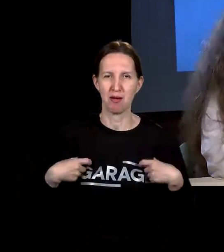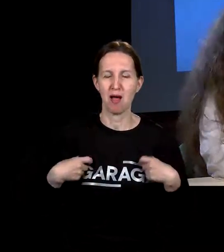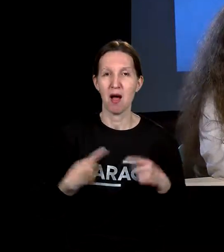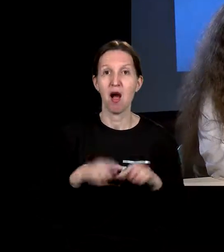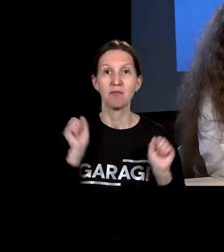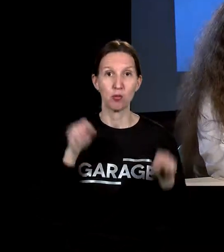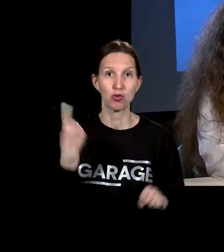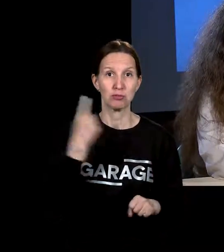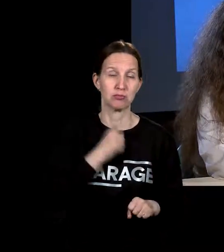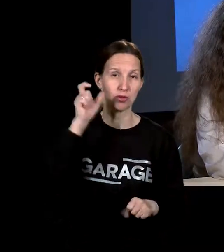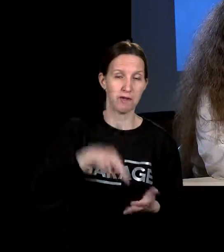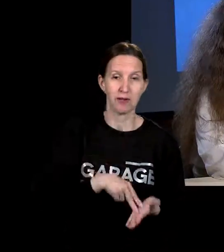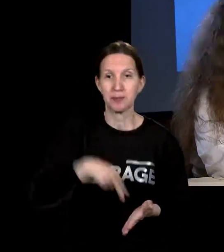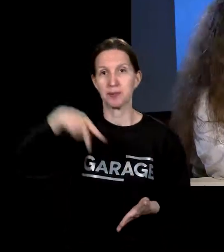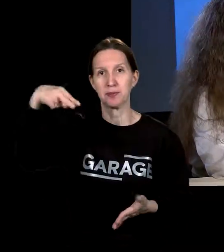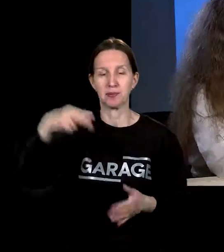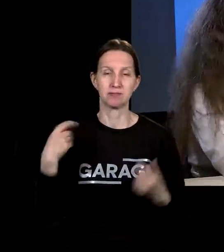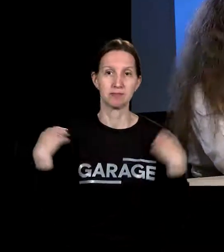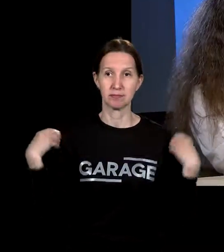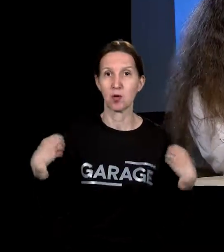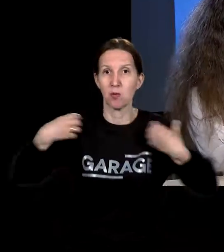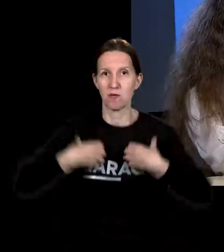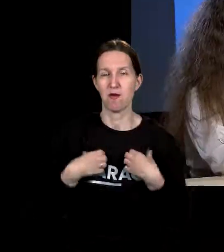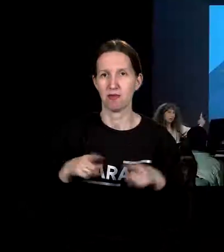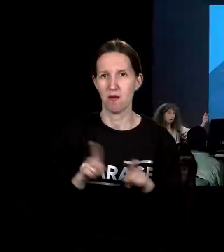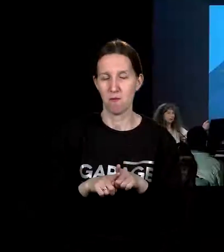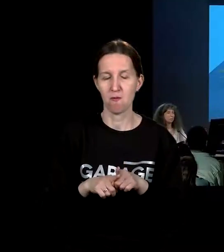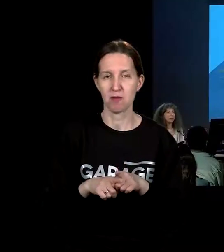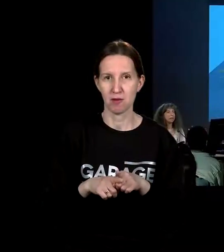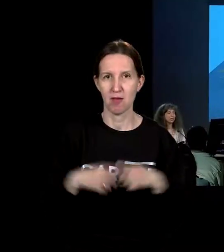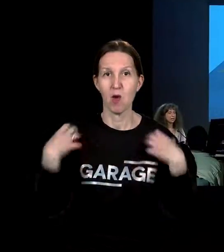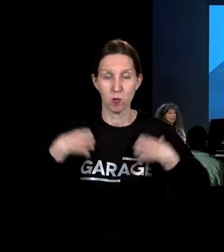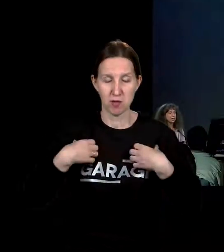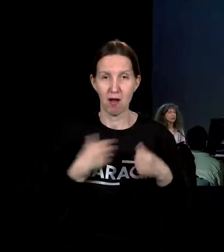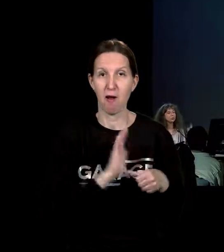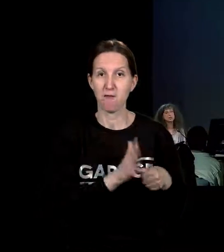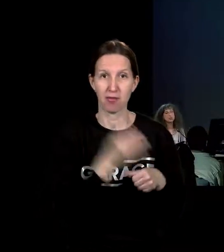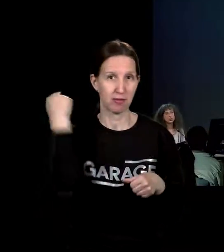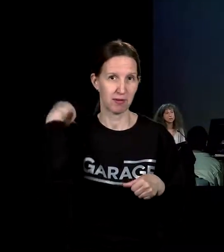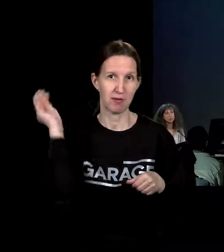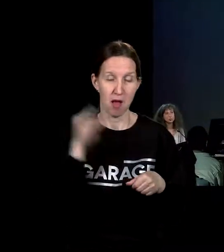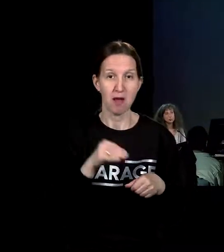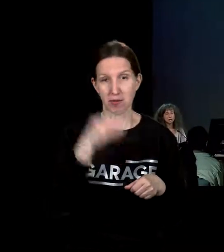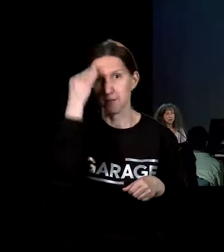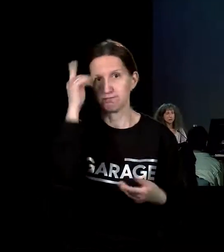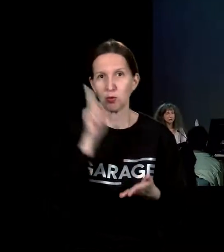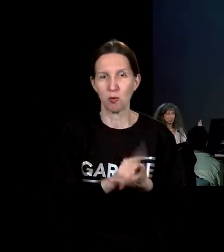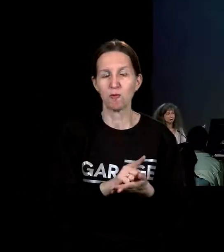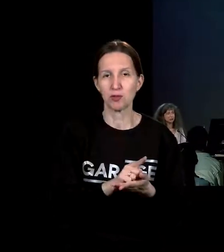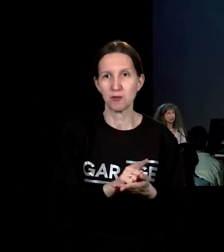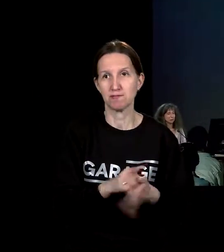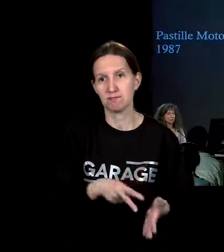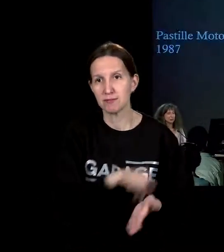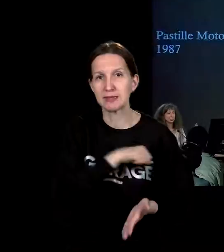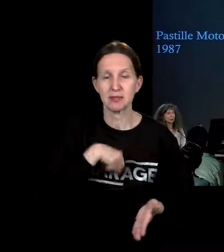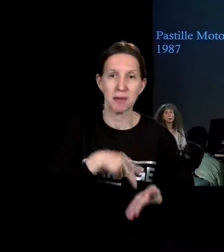воздуху самостоятельно. Самостоятельный путешественник надевает вот такую вот штуку с винтами и теоретически должен взлететь в воздух и летать